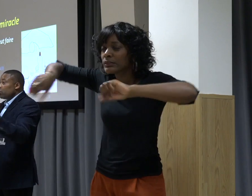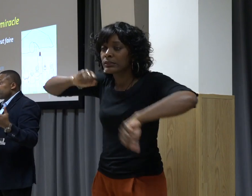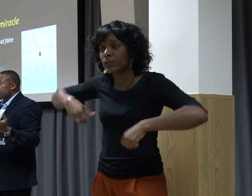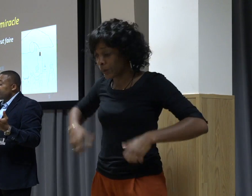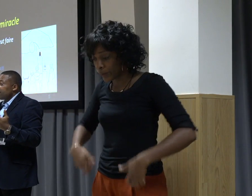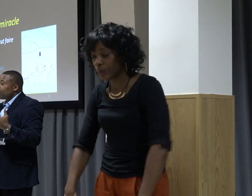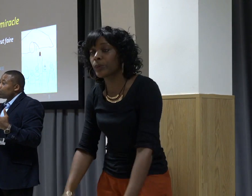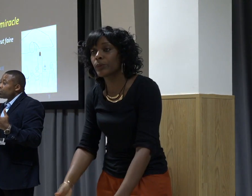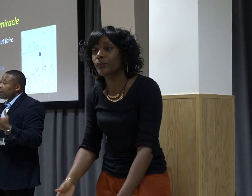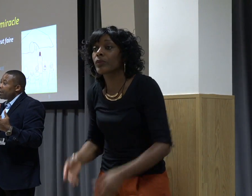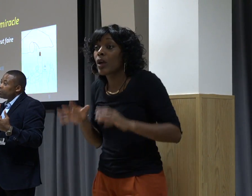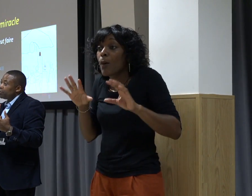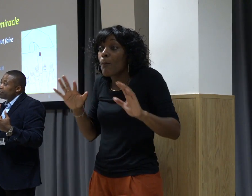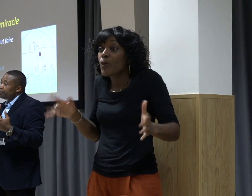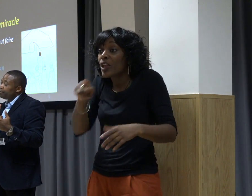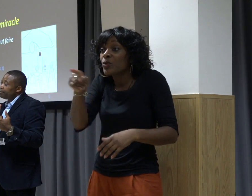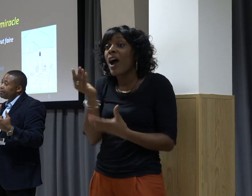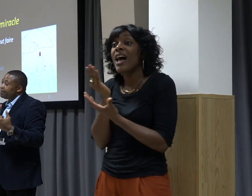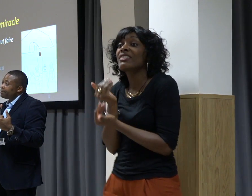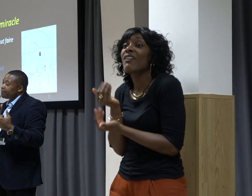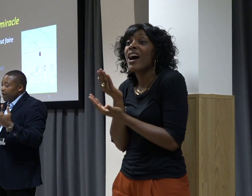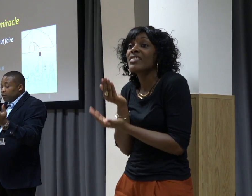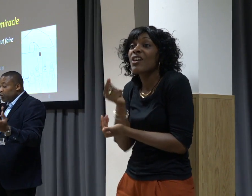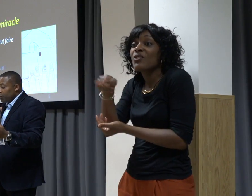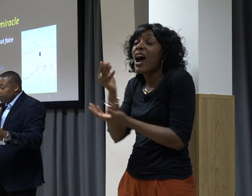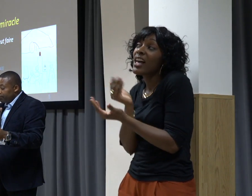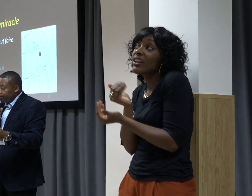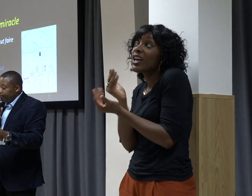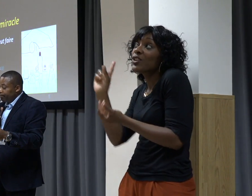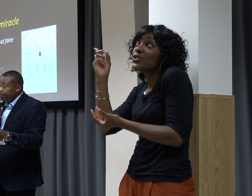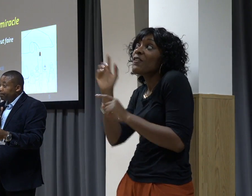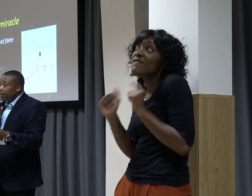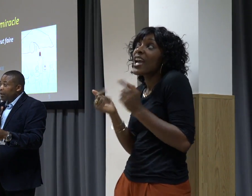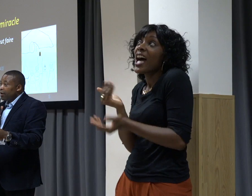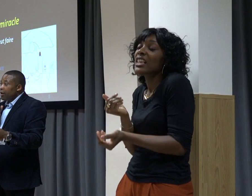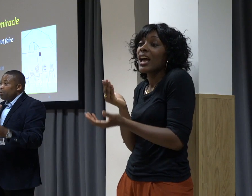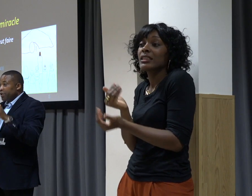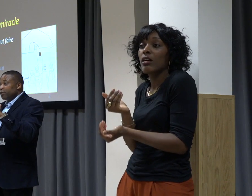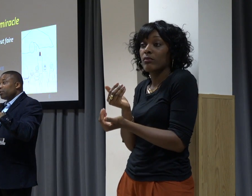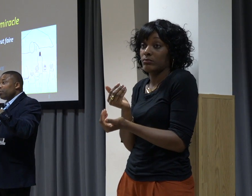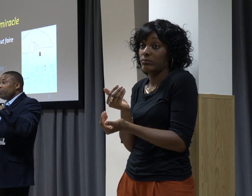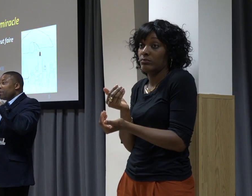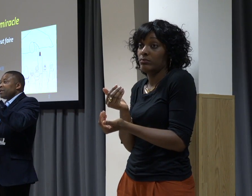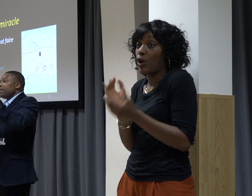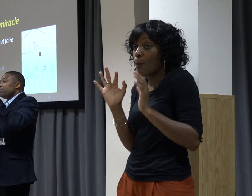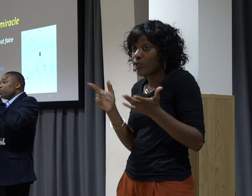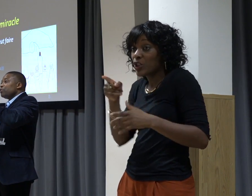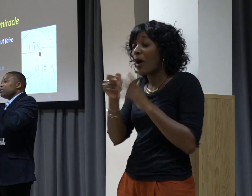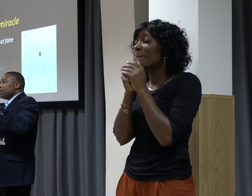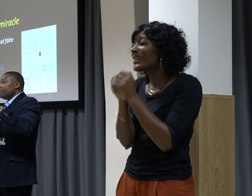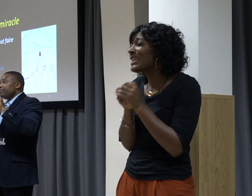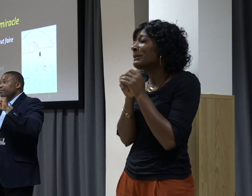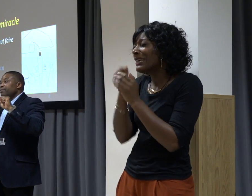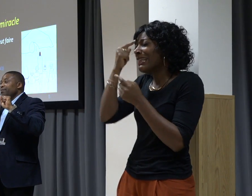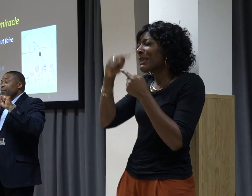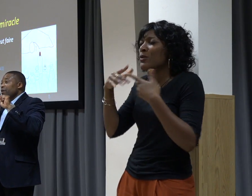Peut-être que vous attendez quelque chose de la part de Dieu en ce moment. Peut-être que vous priez sur un